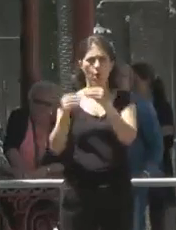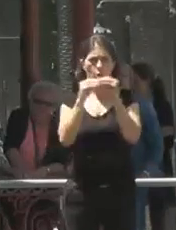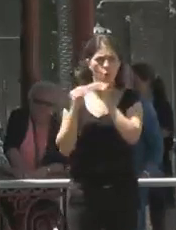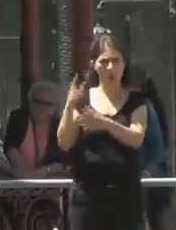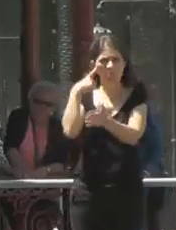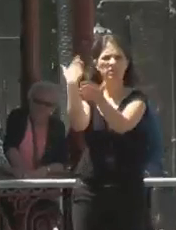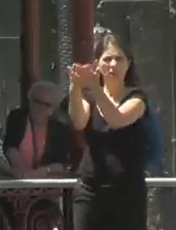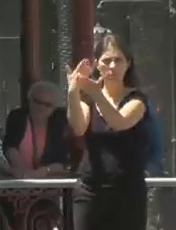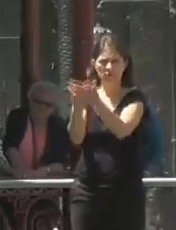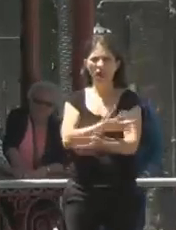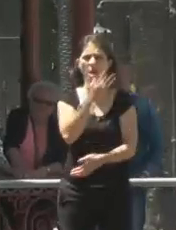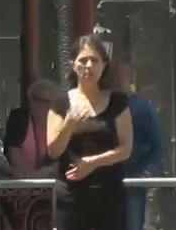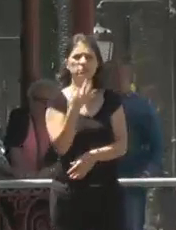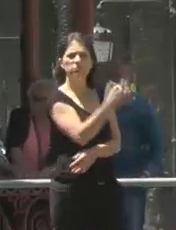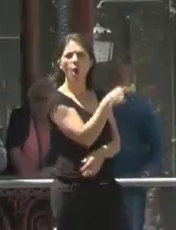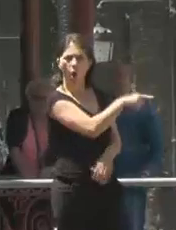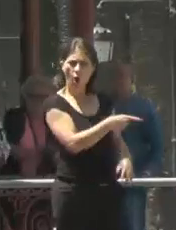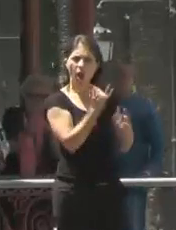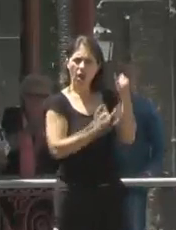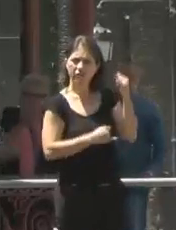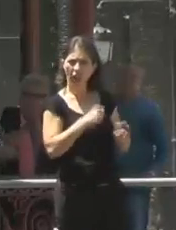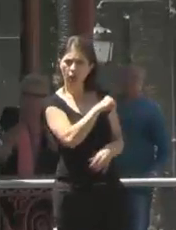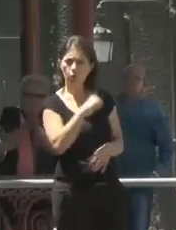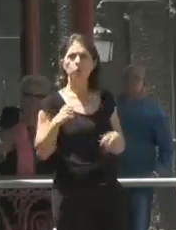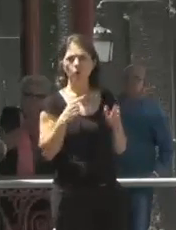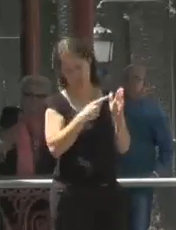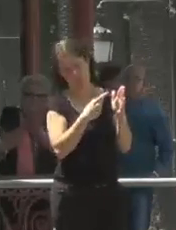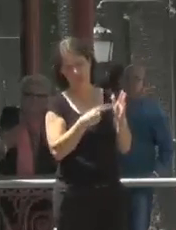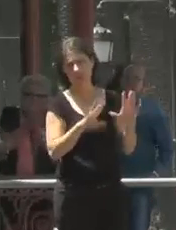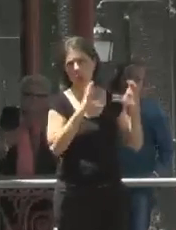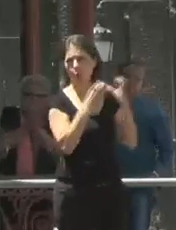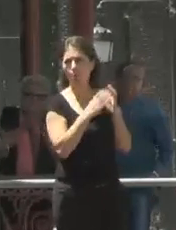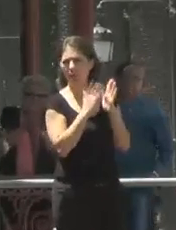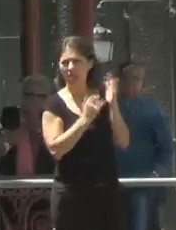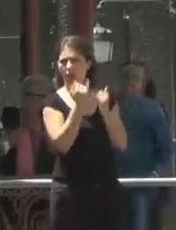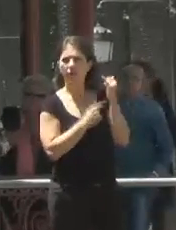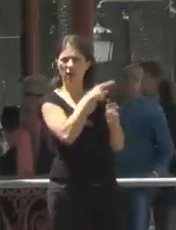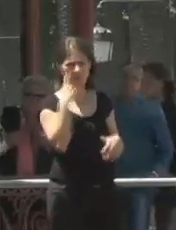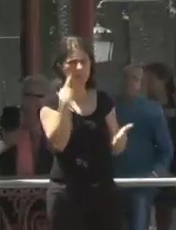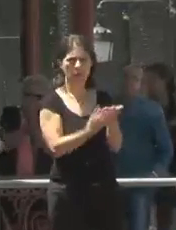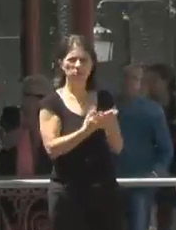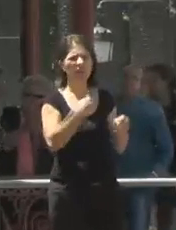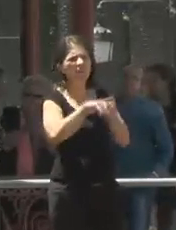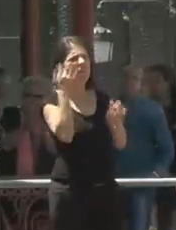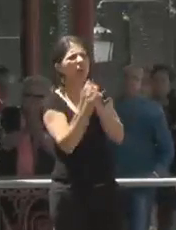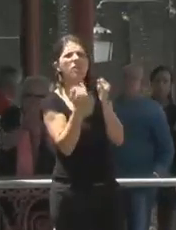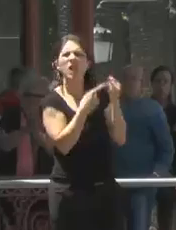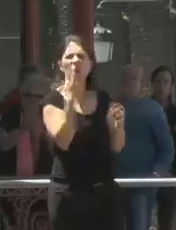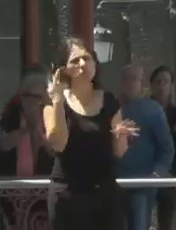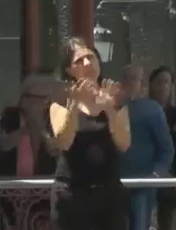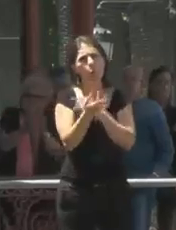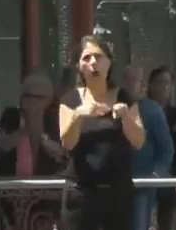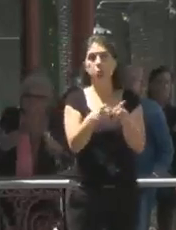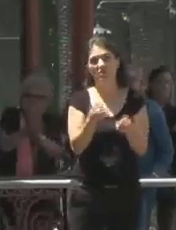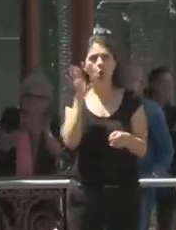en Barcelona, e o está demostrando Mónica na Comunidade de Valencia. Que Valencia xa non é sinónimo de corrupción, Valencia